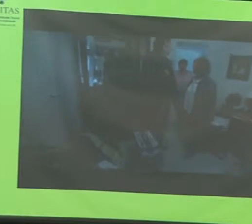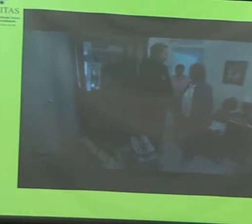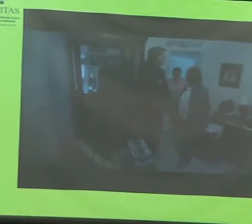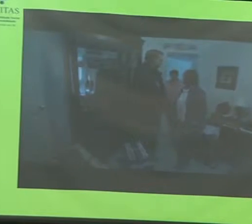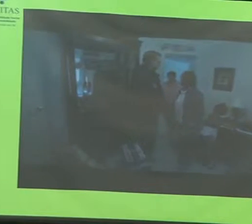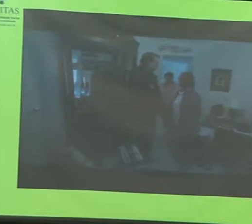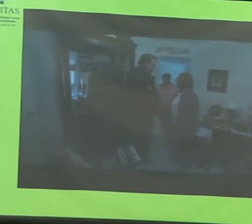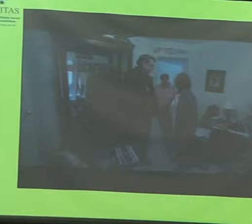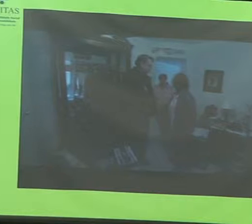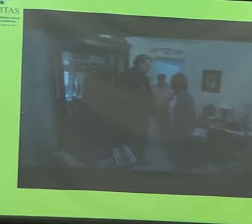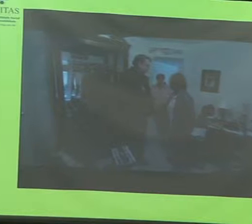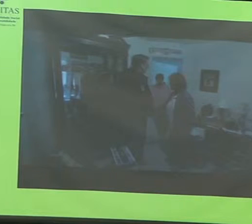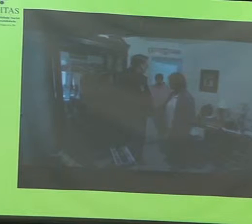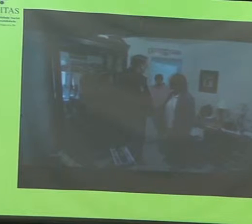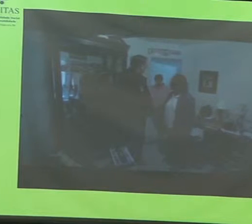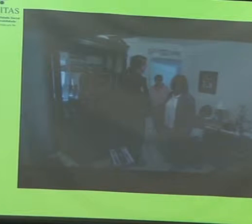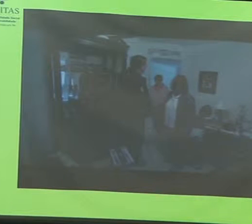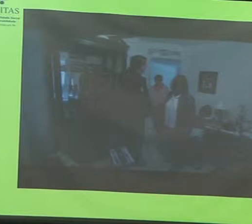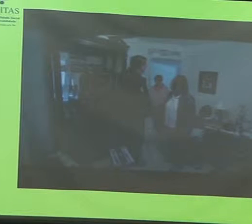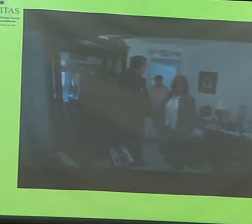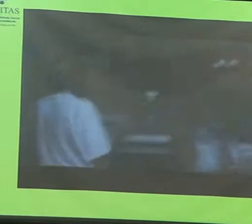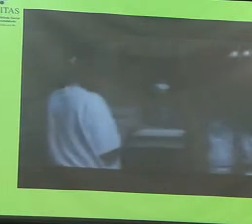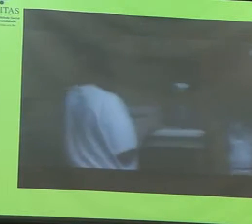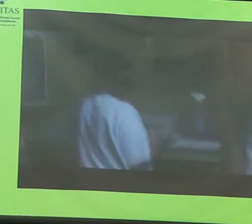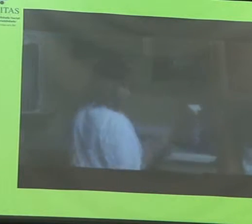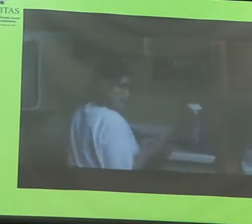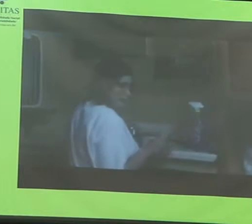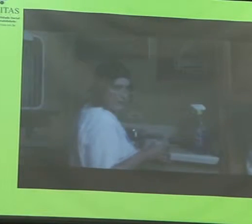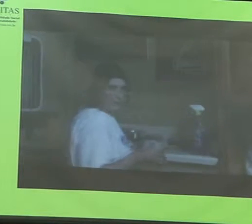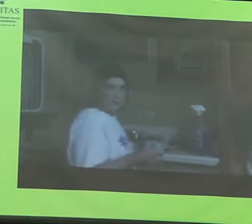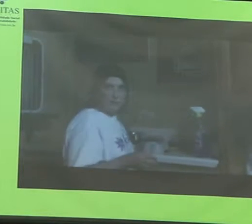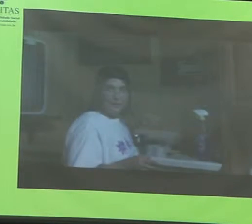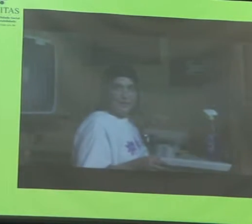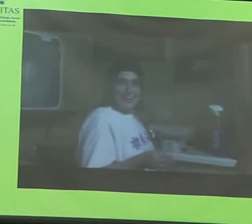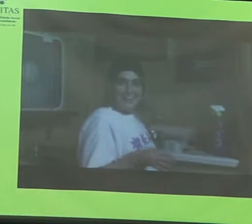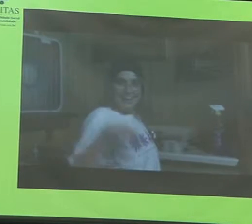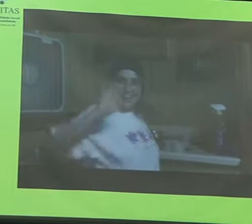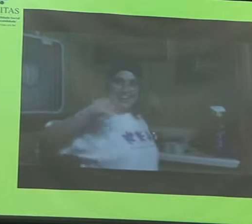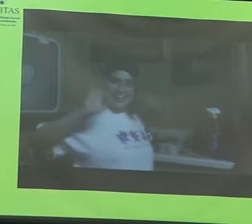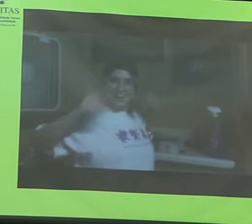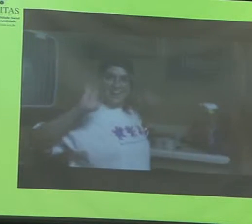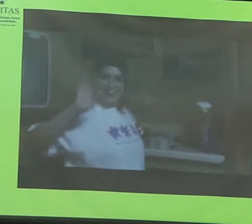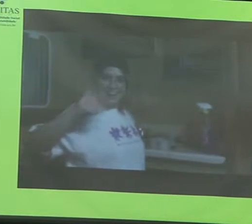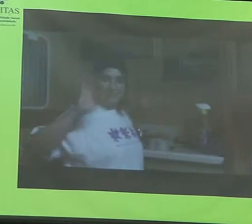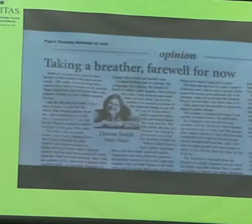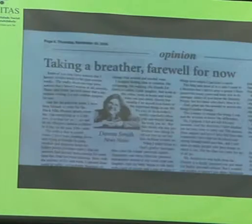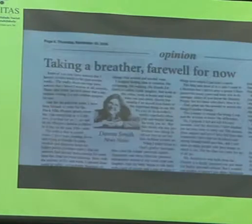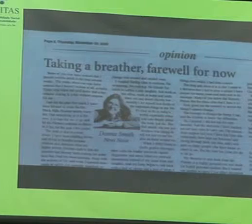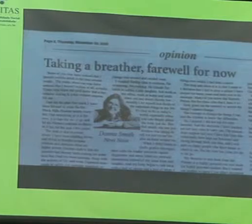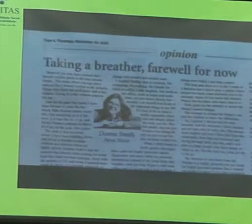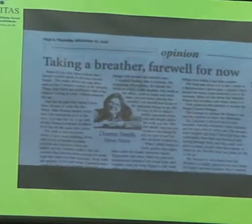Não era para acabar assim para Larry e Donald. Os dois tinham bons empregos.